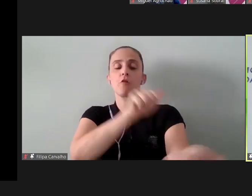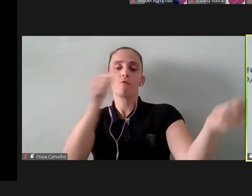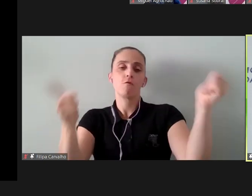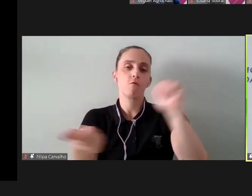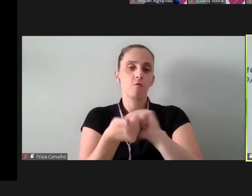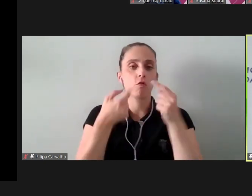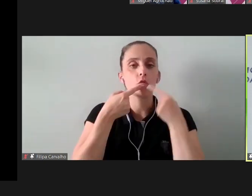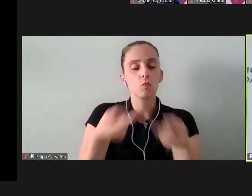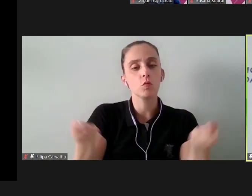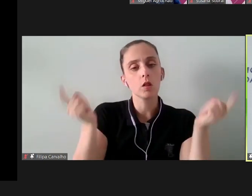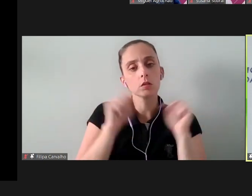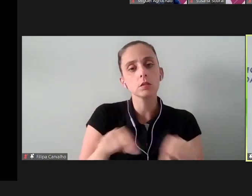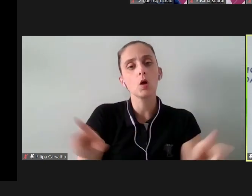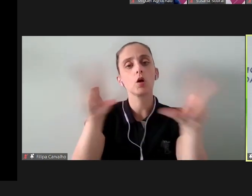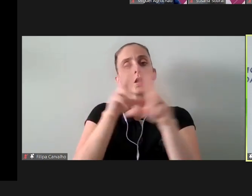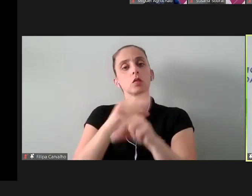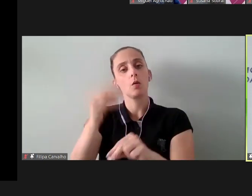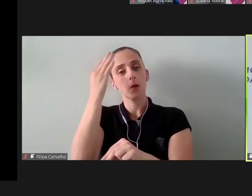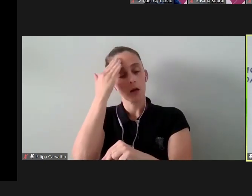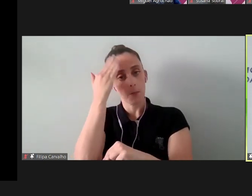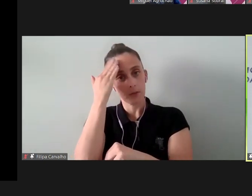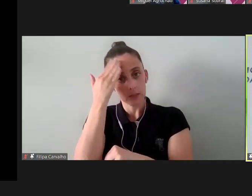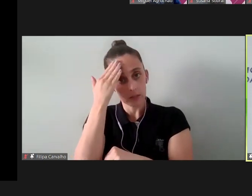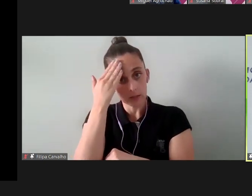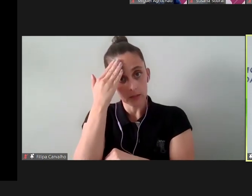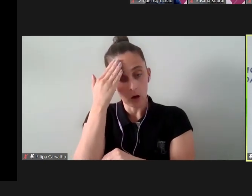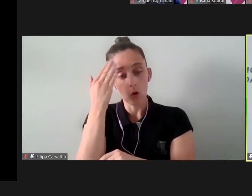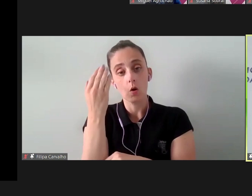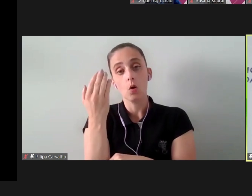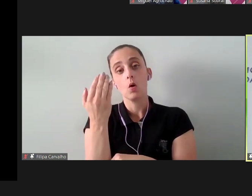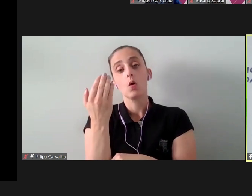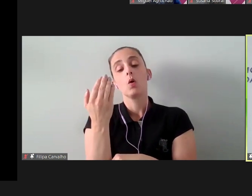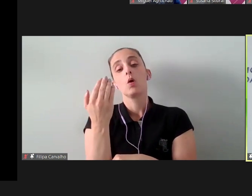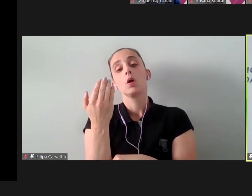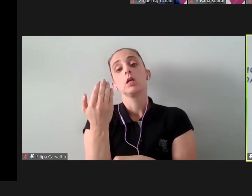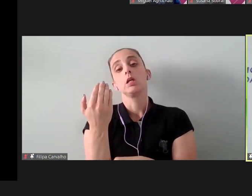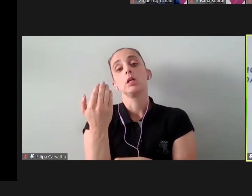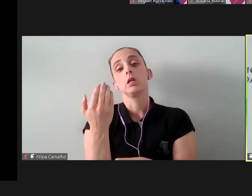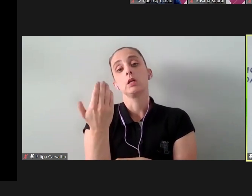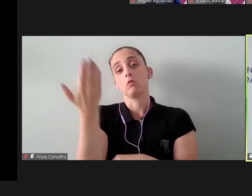daquilo que é a capacitação, que foi e